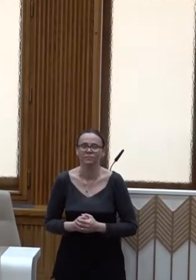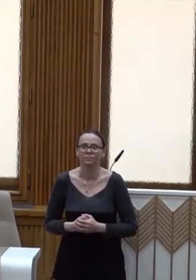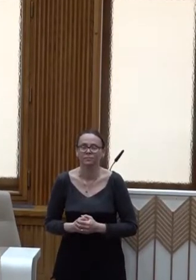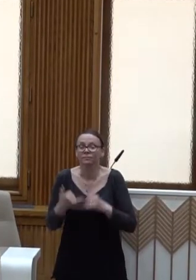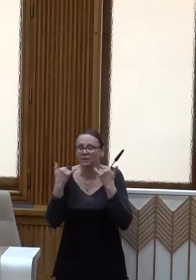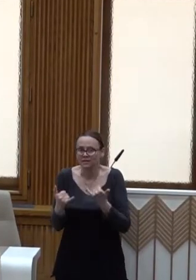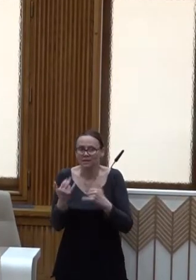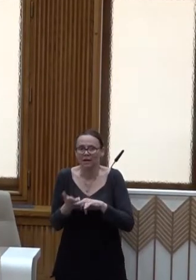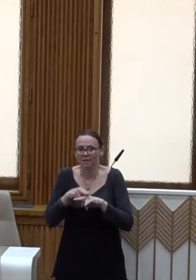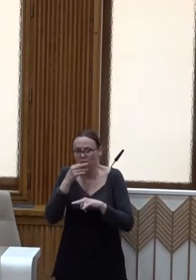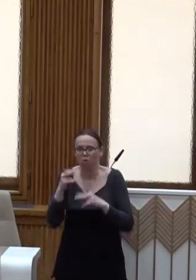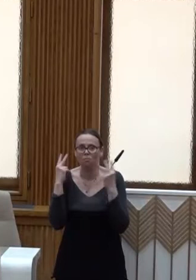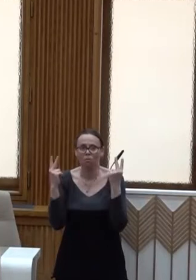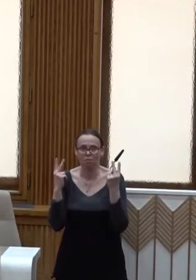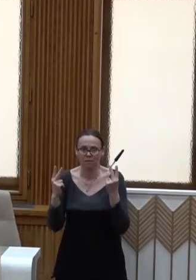In zdaj najpomembnejše,